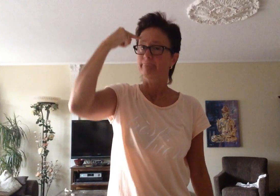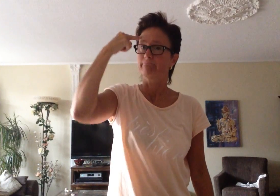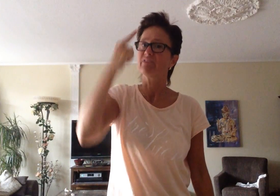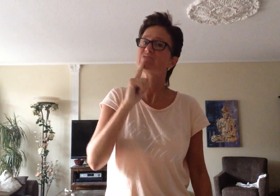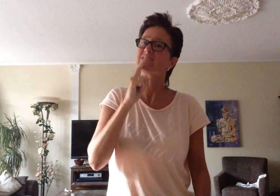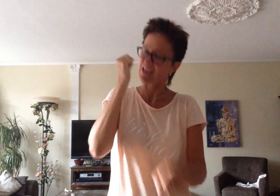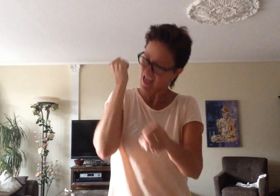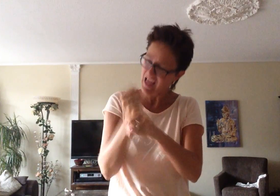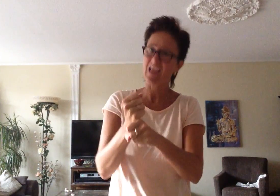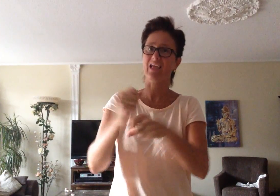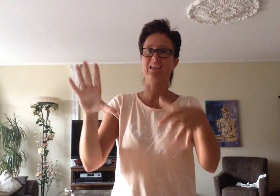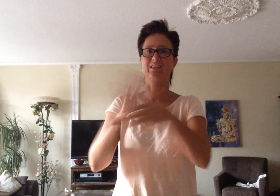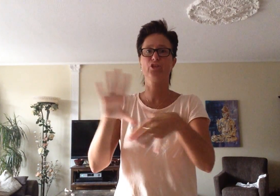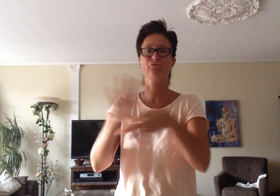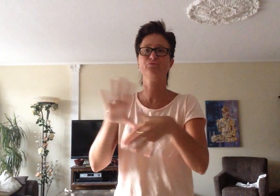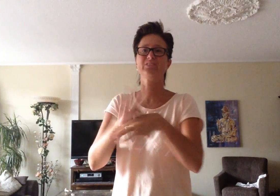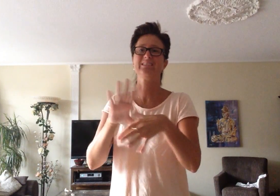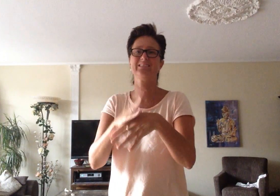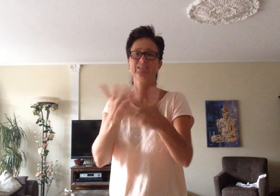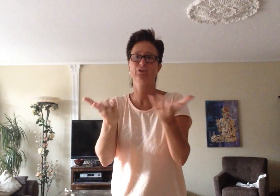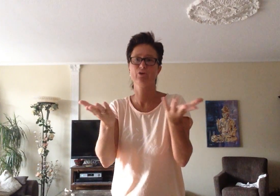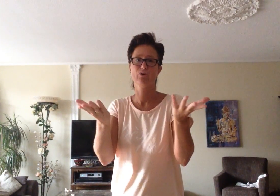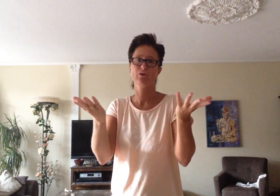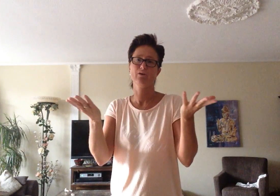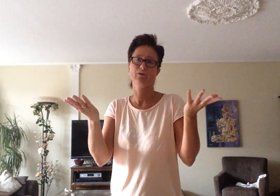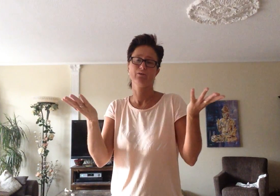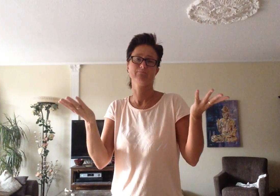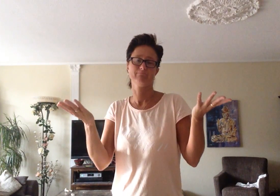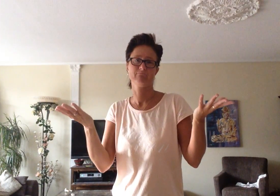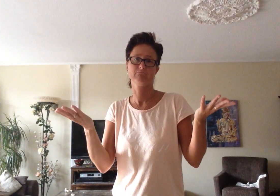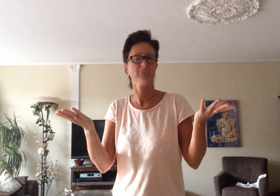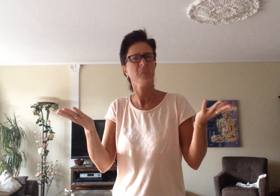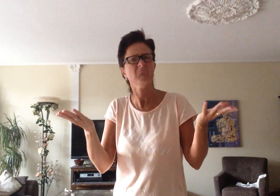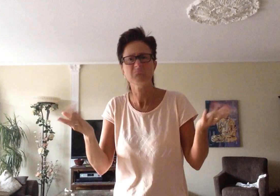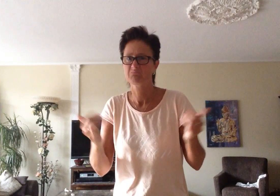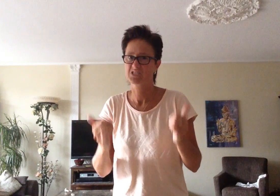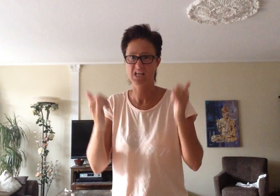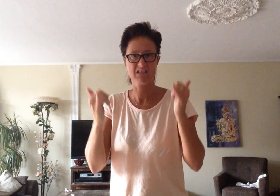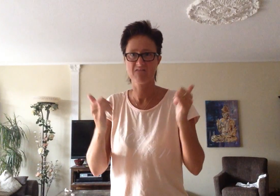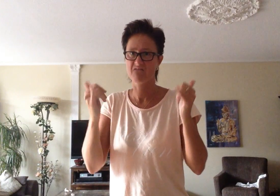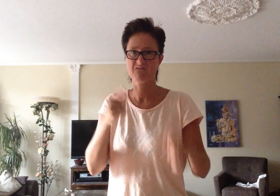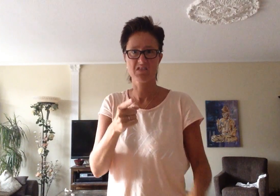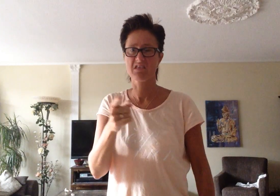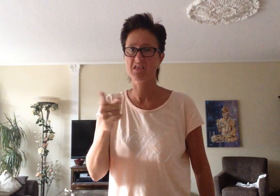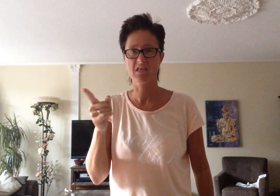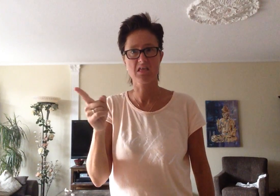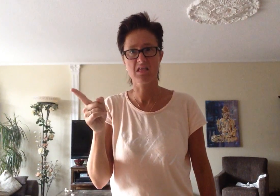dan weet je pas wie echte vrienden zijn. Nou, dat zijn er toch niet veel.